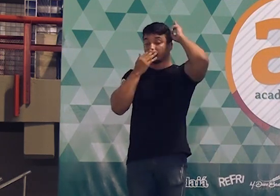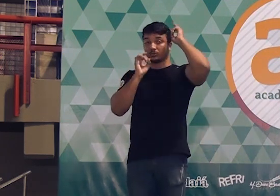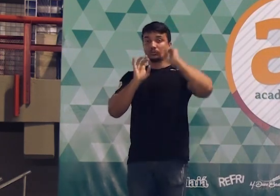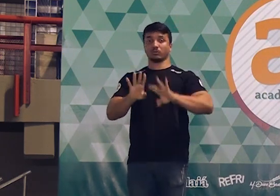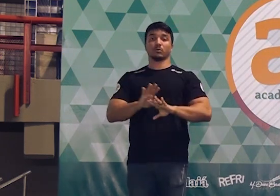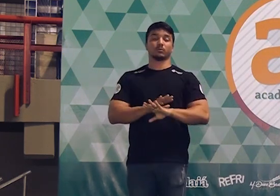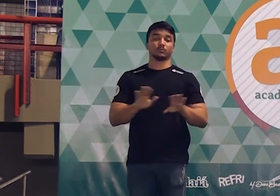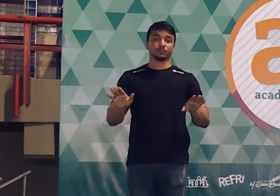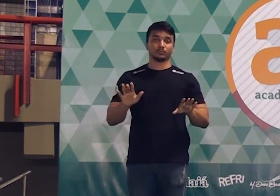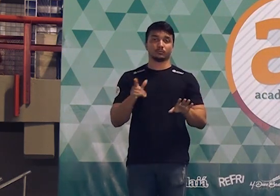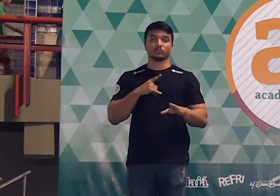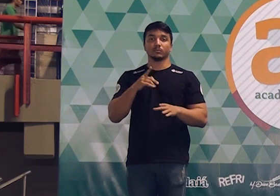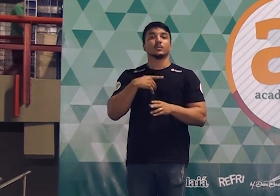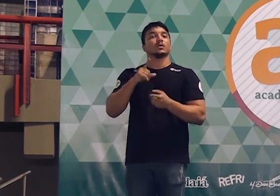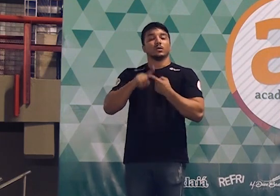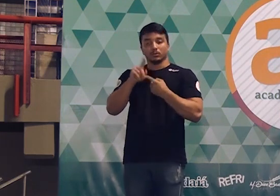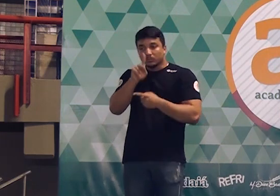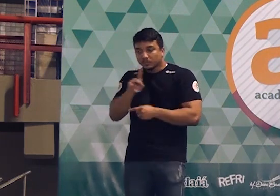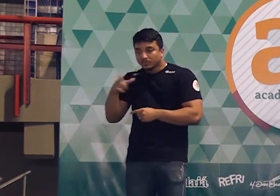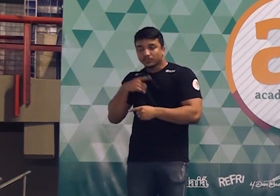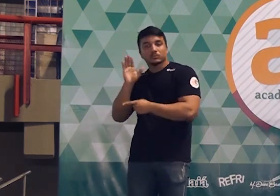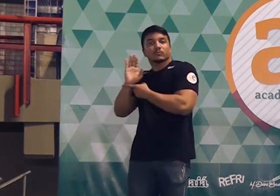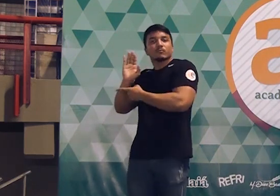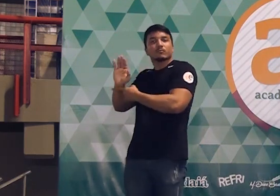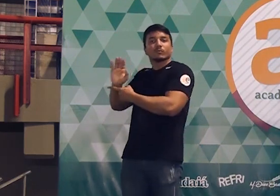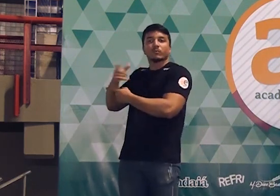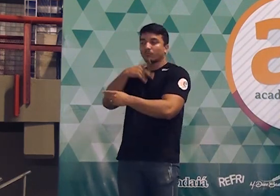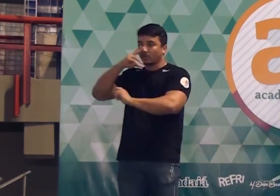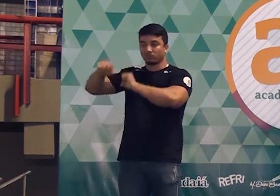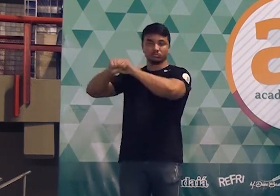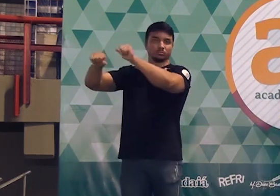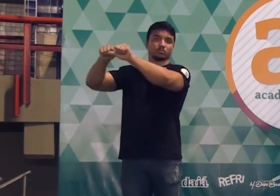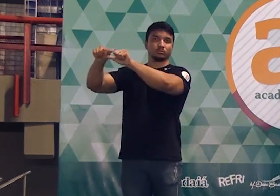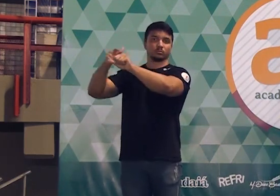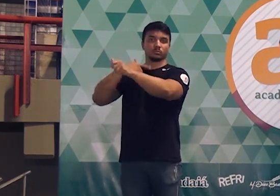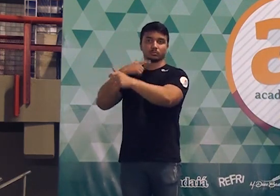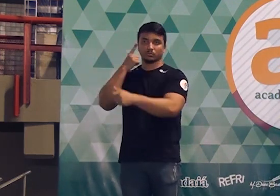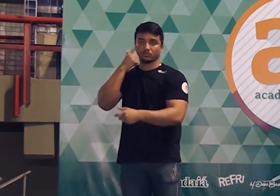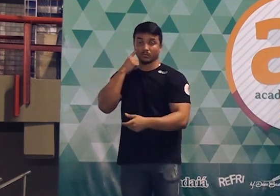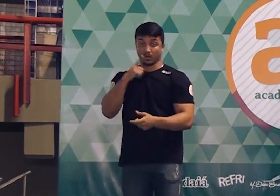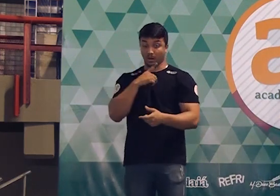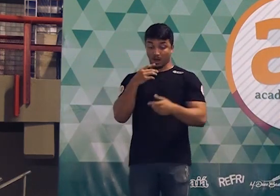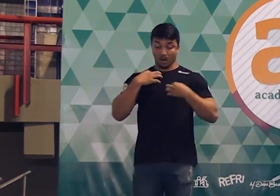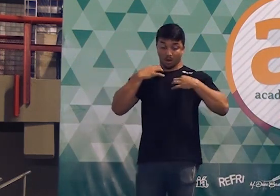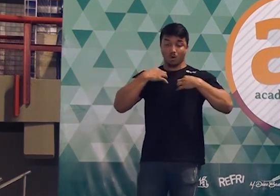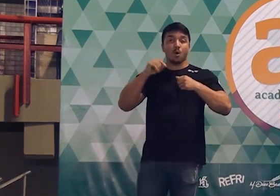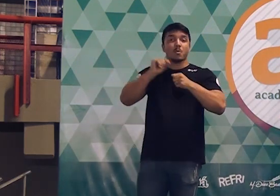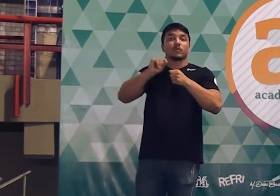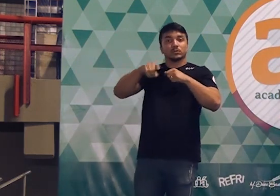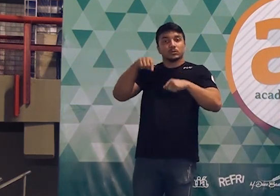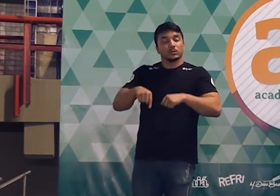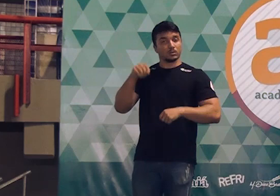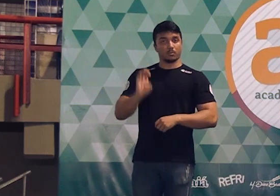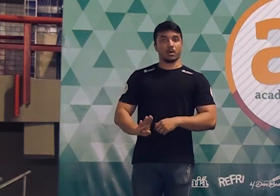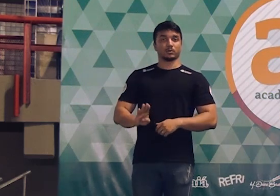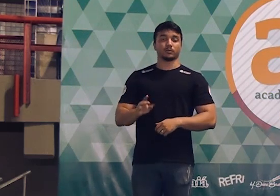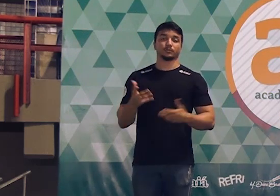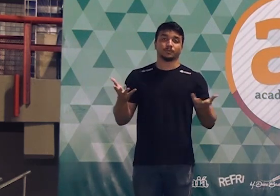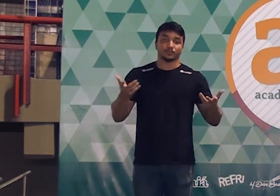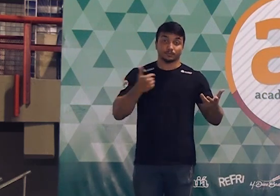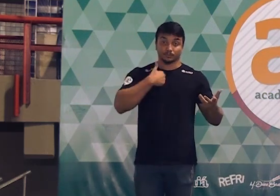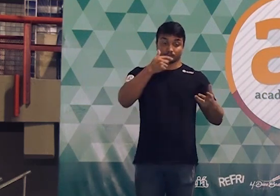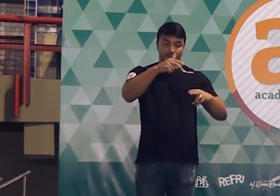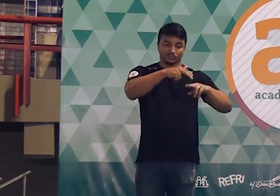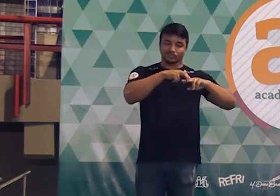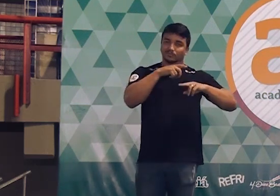Mas a colonização já foi matando isso. Então, a roupa do escravo era feita aqui, filho. E aí você tinha